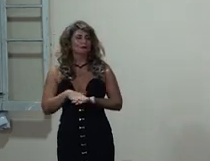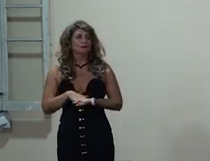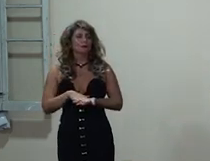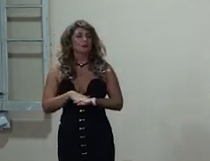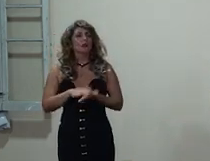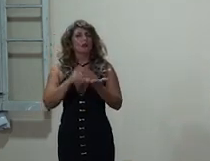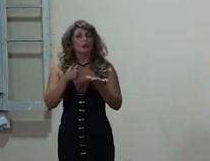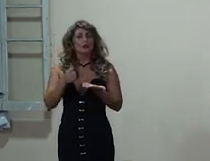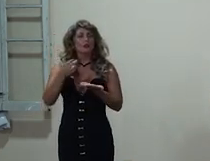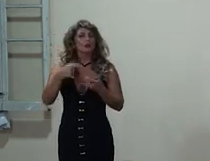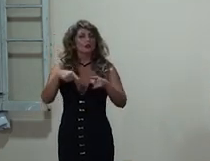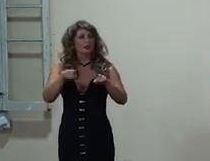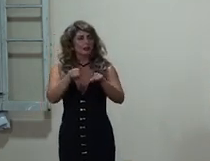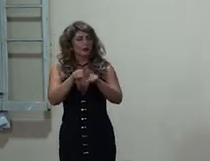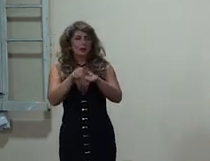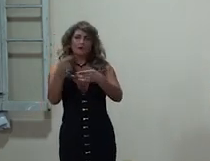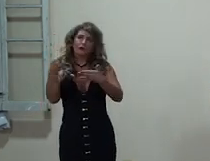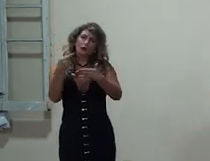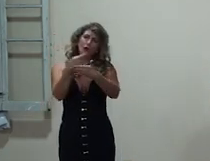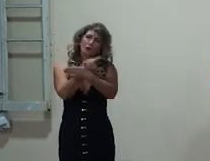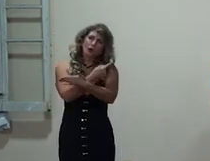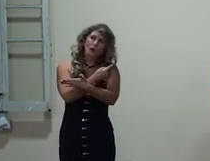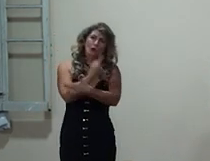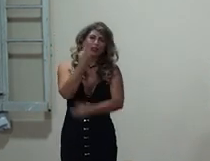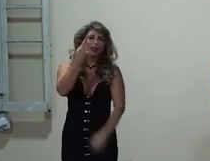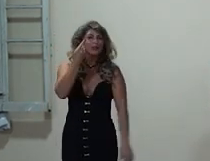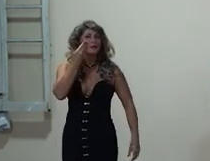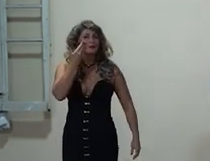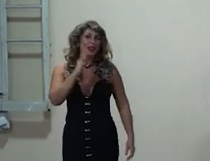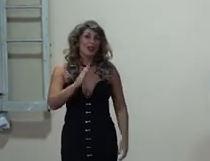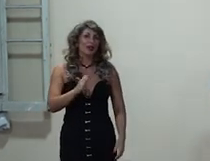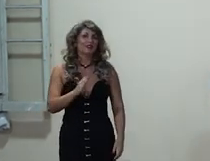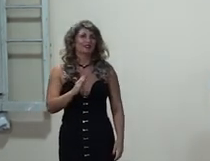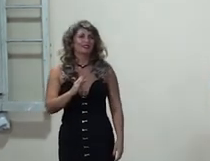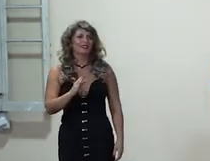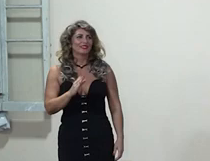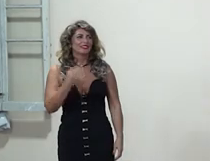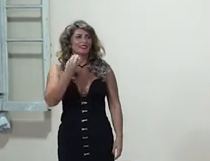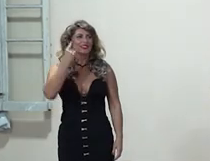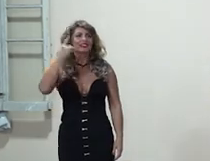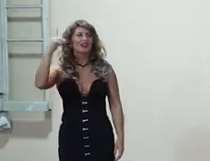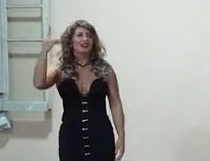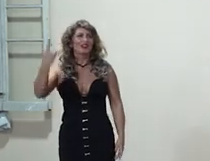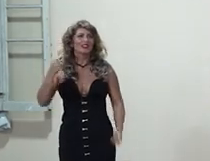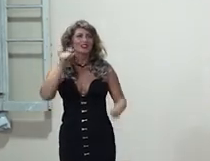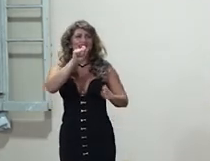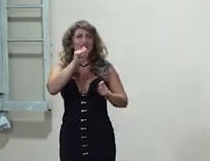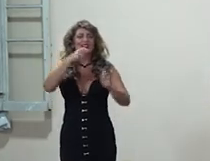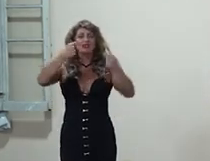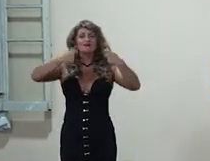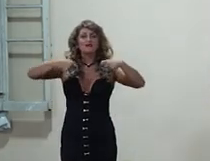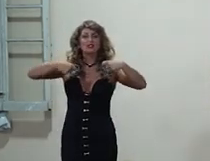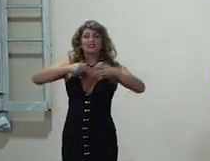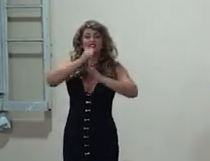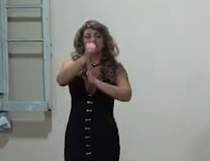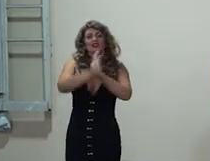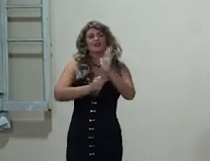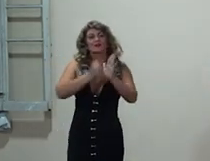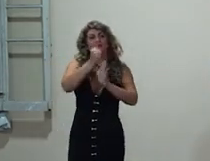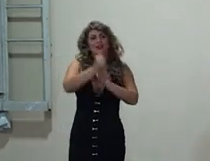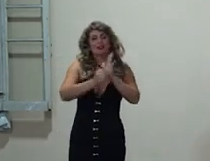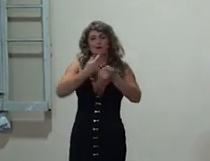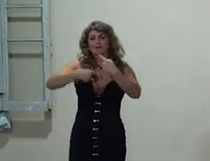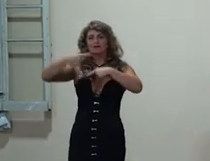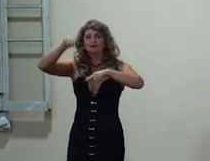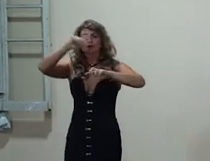nós então, e me foi feita a pergunta de US$ 1 milhão. O que que precisa para Paranaguá desenvolver o